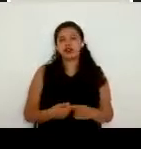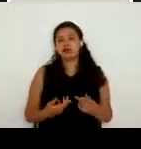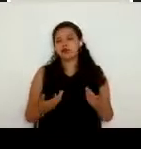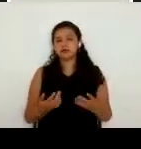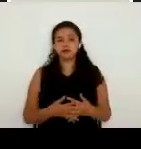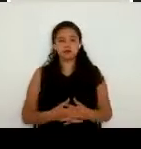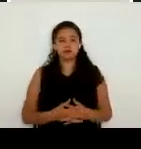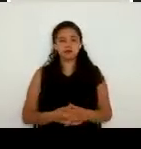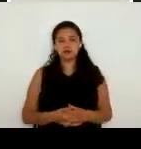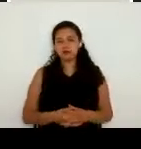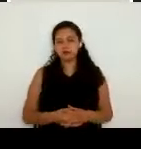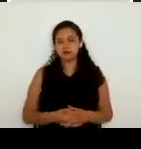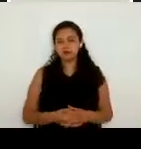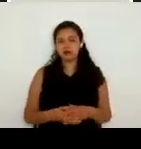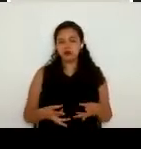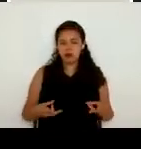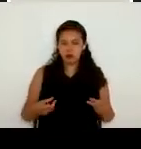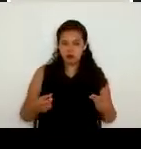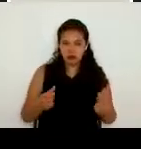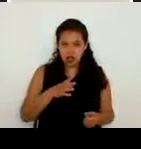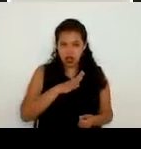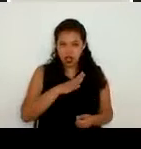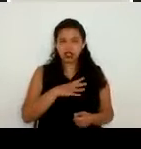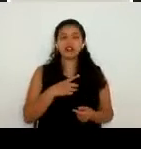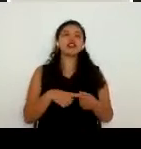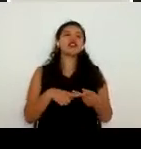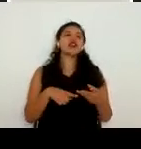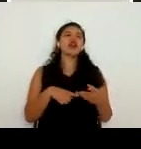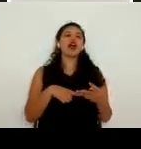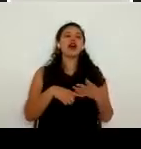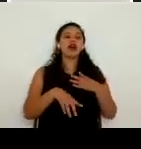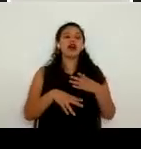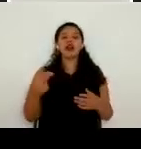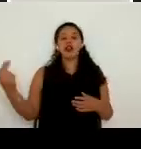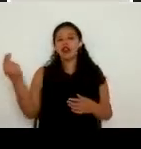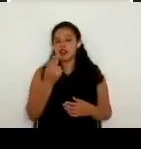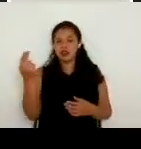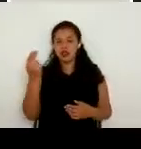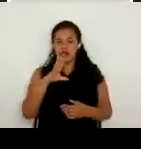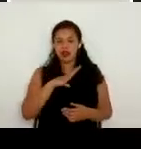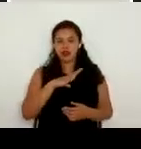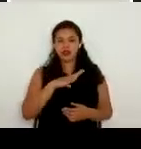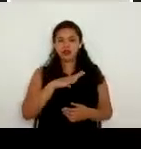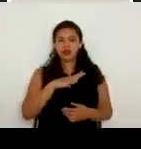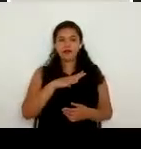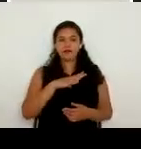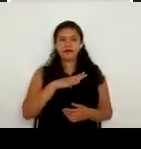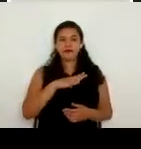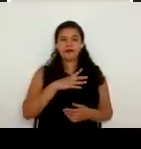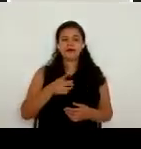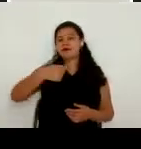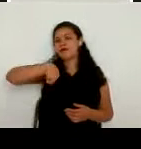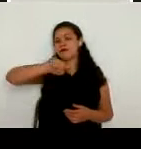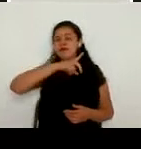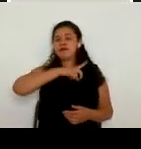pues tienen gastos tienen una serie de necesidades verdad que necesitan ser cubiertas